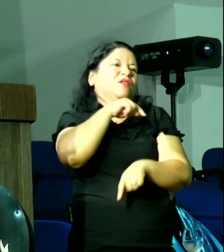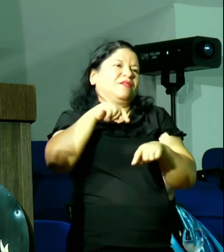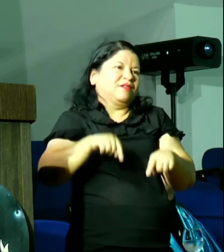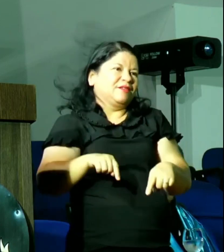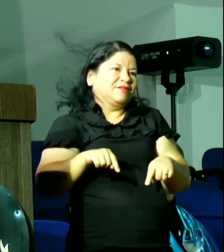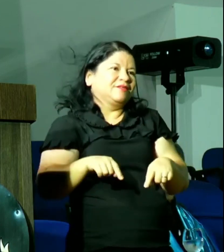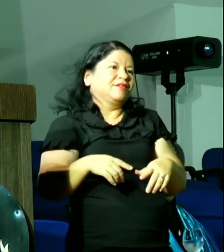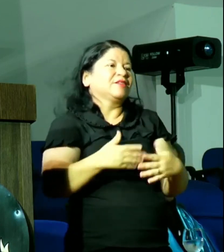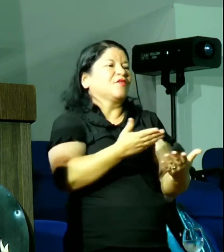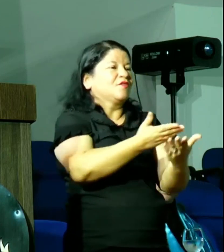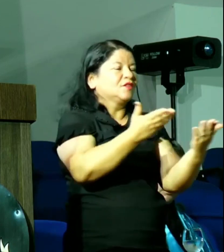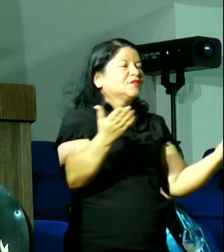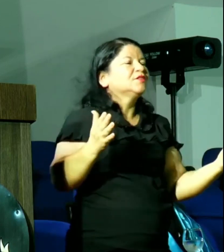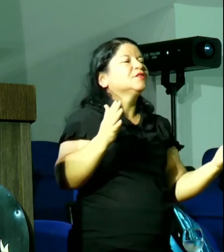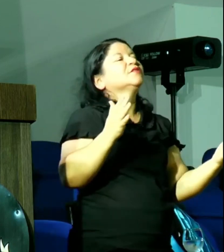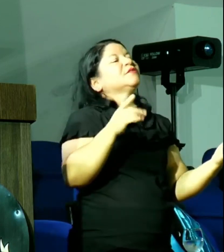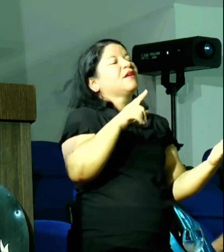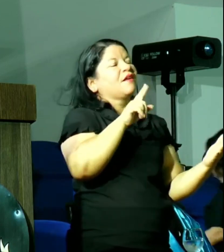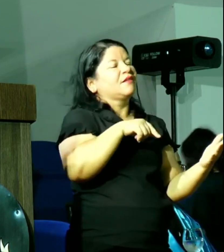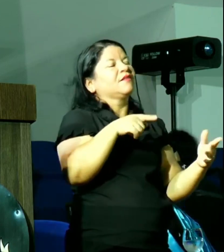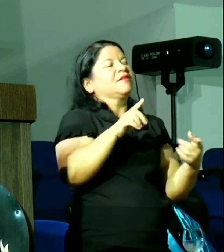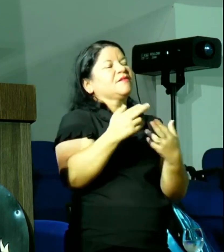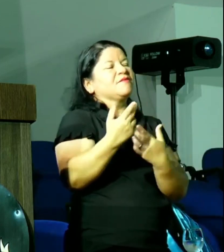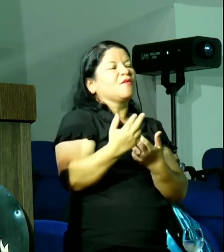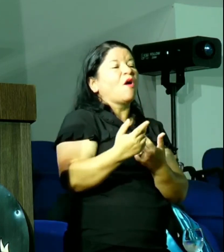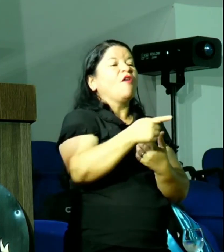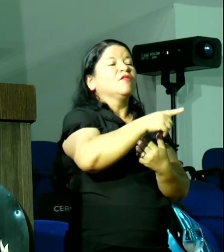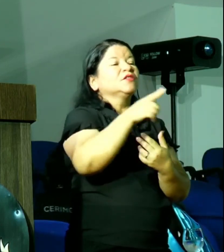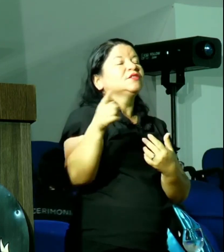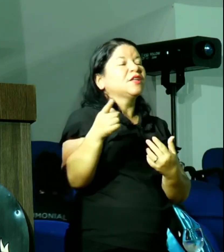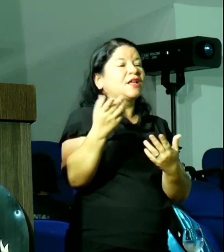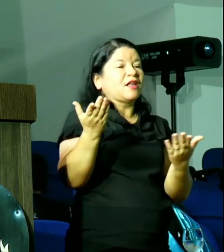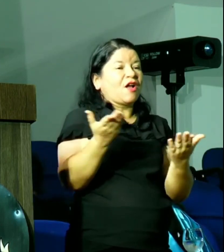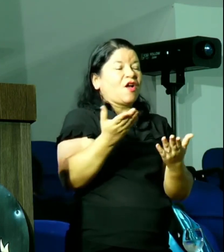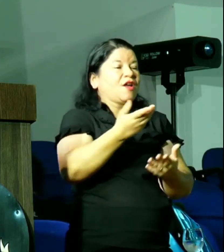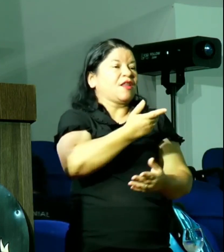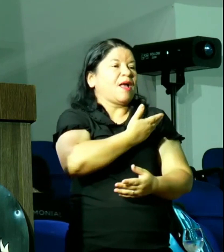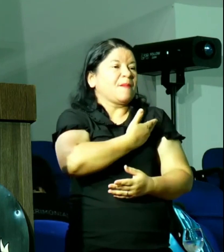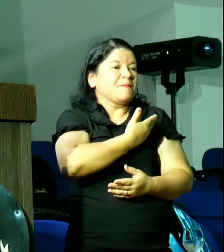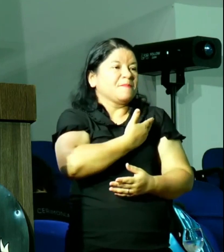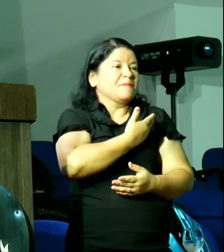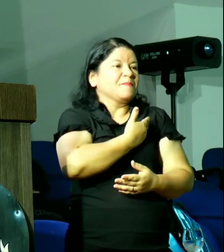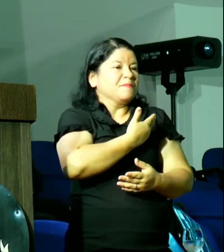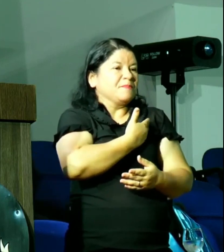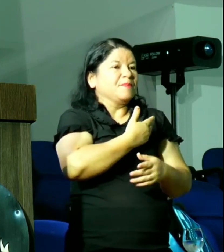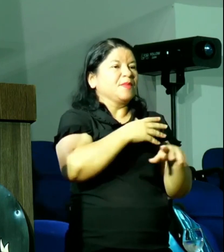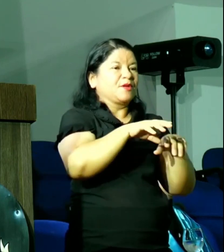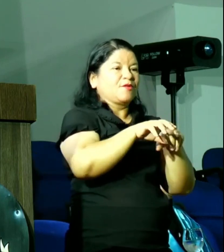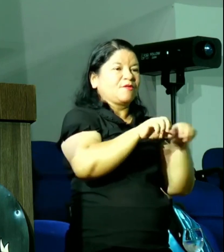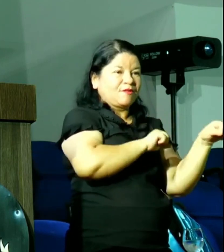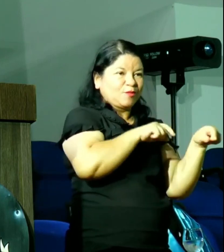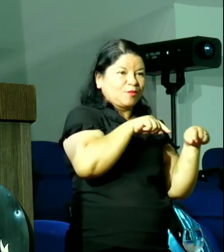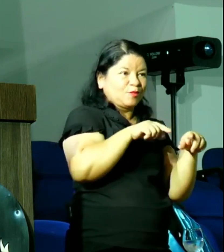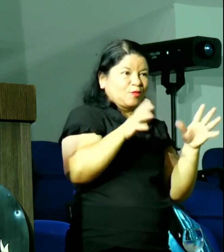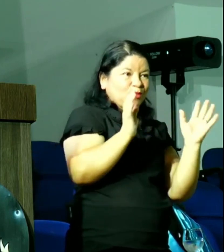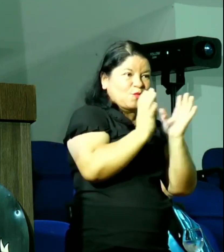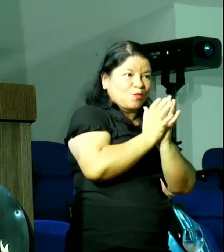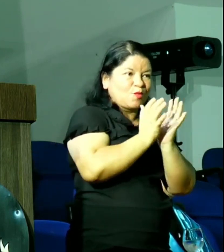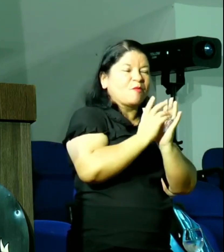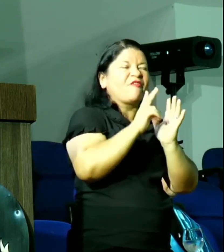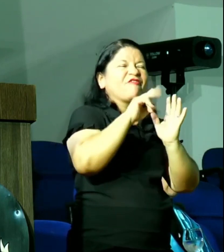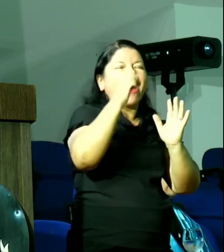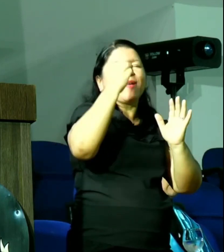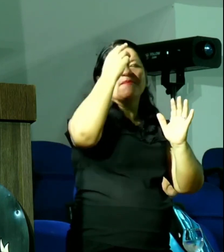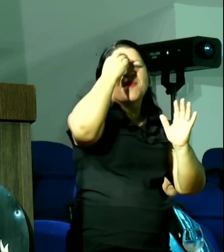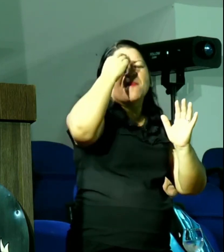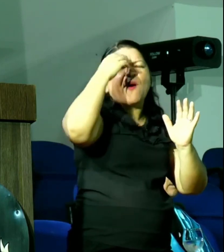Concludentes, alguns dos colegas que se tornaram seus amigos estarão para sempre em suas memórias. Vocês conversarão